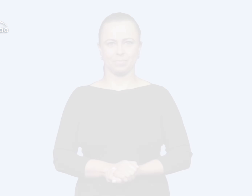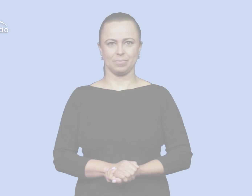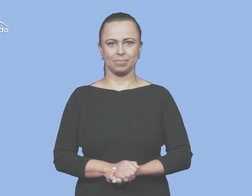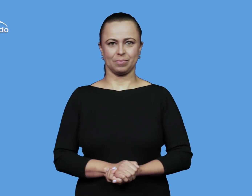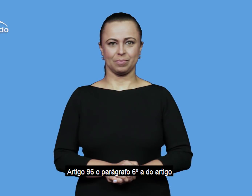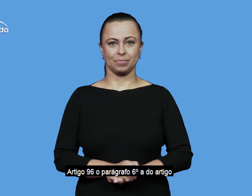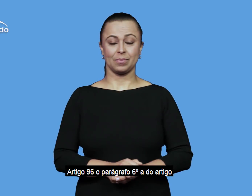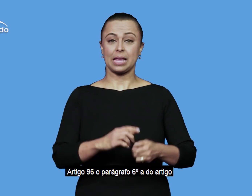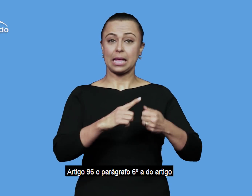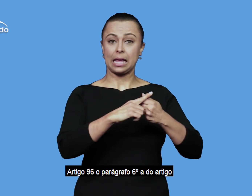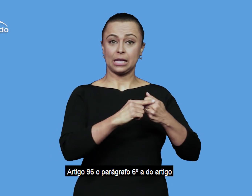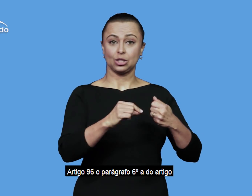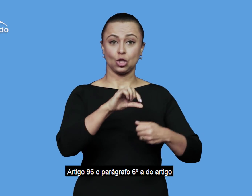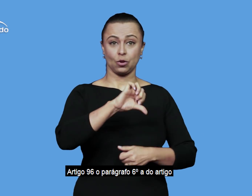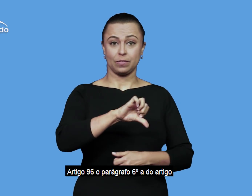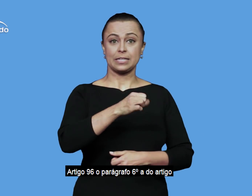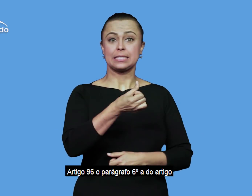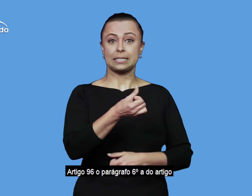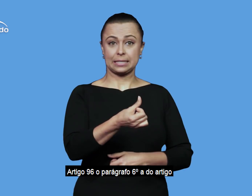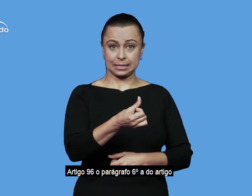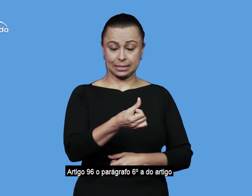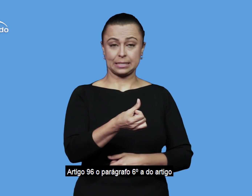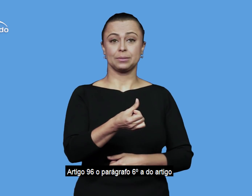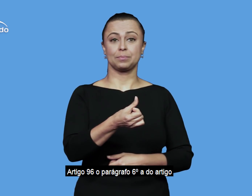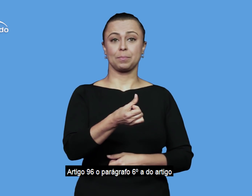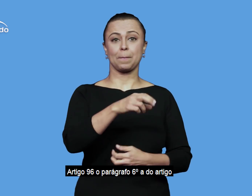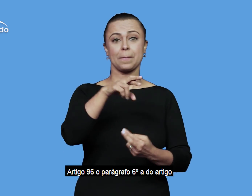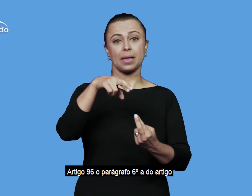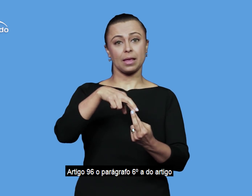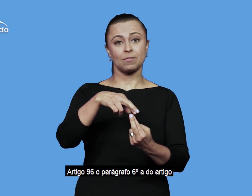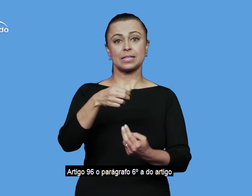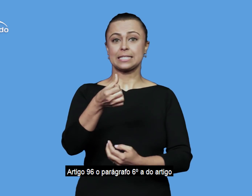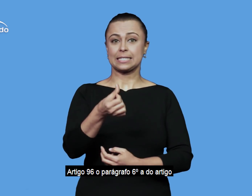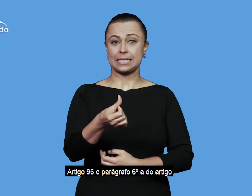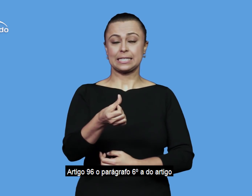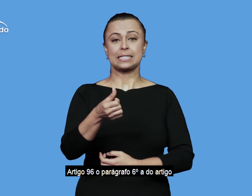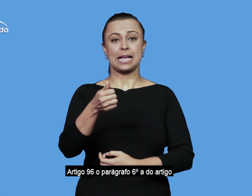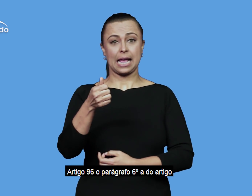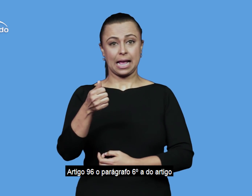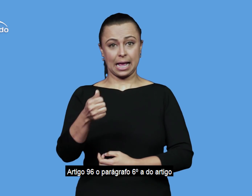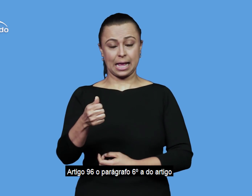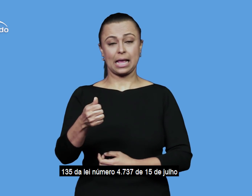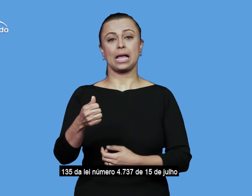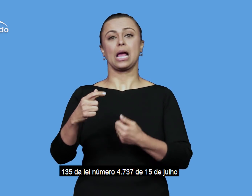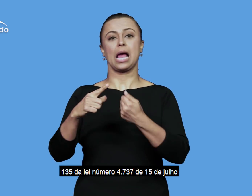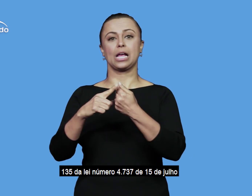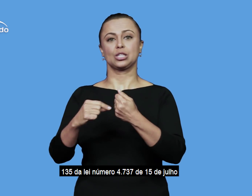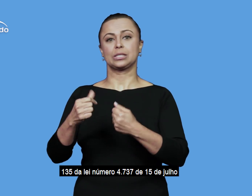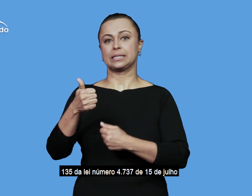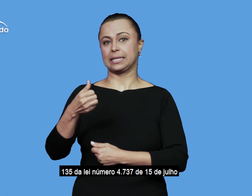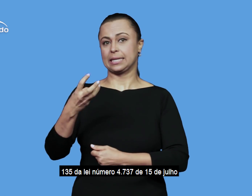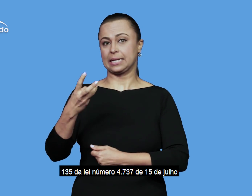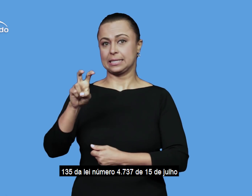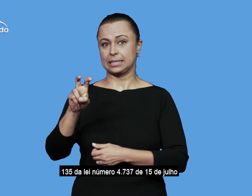artigo 96 o parágrafo 6º a do artigo 135 da lei número